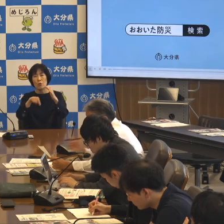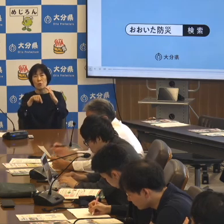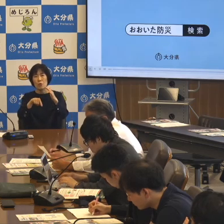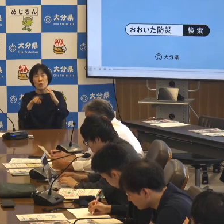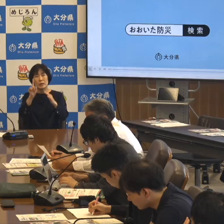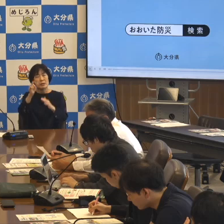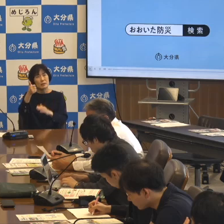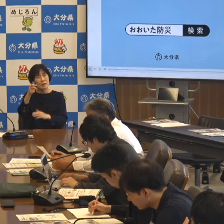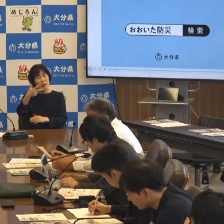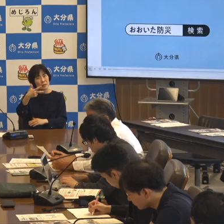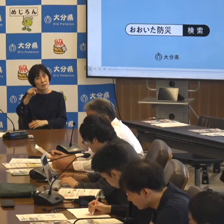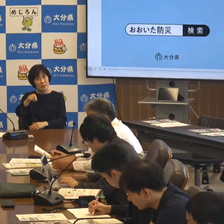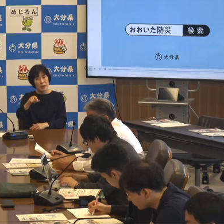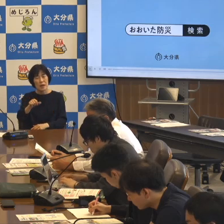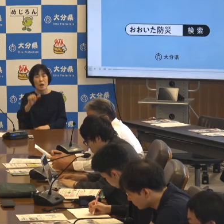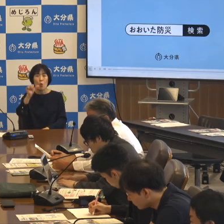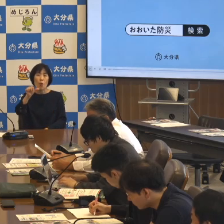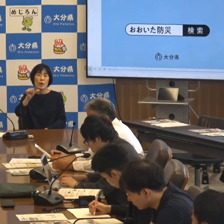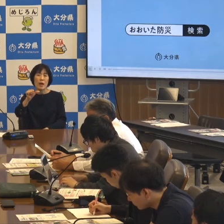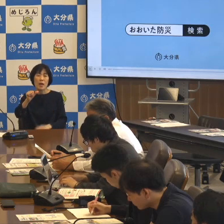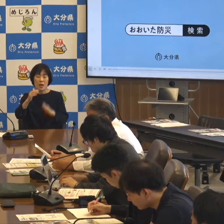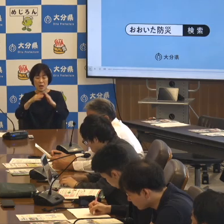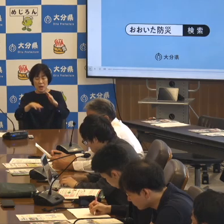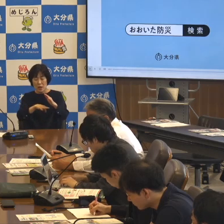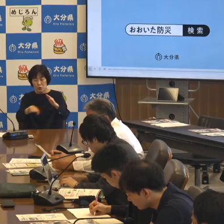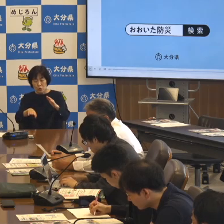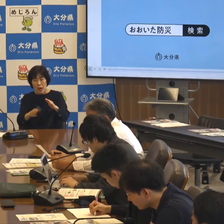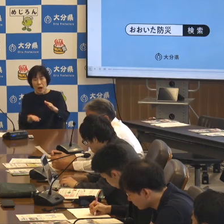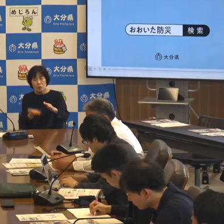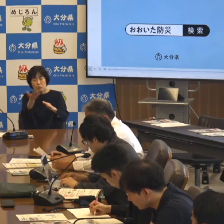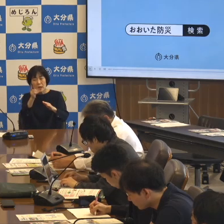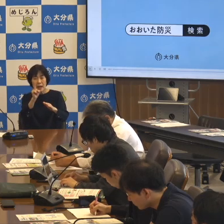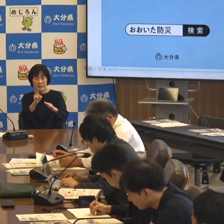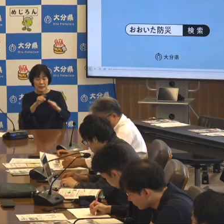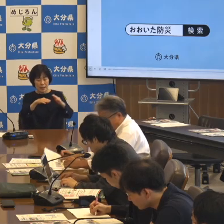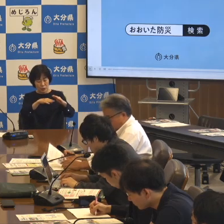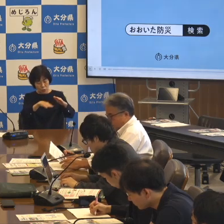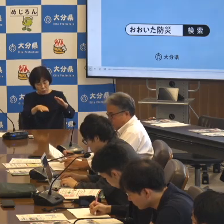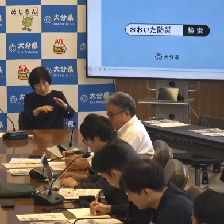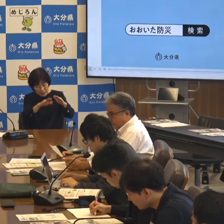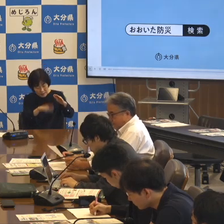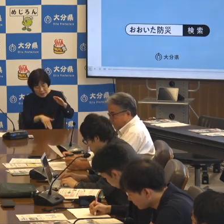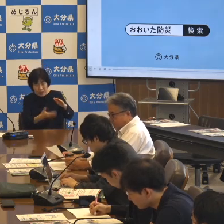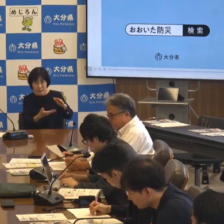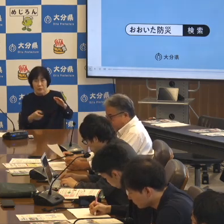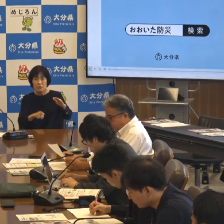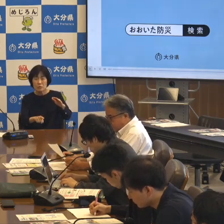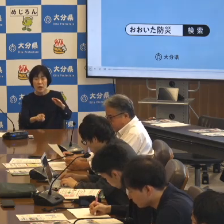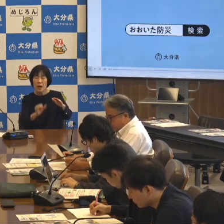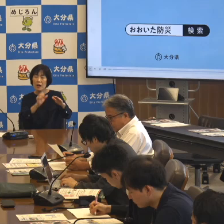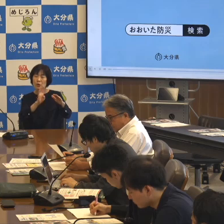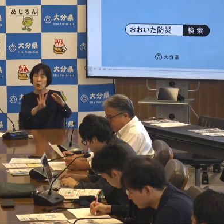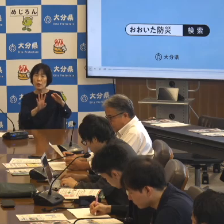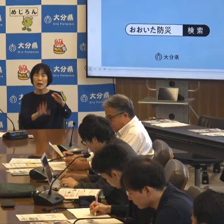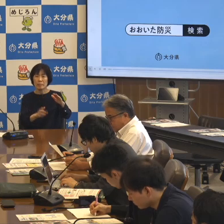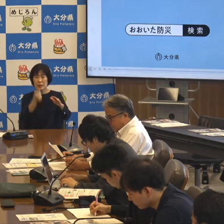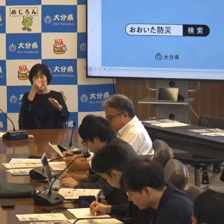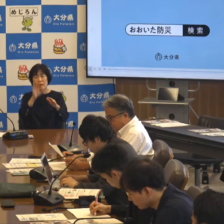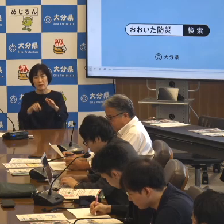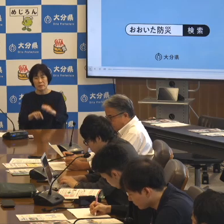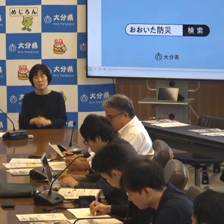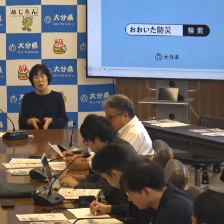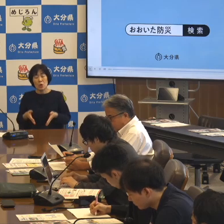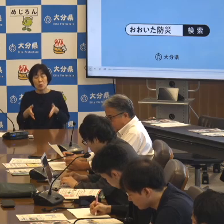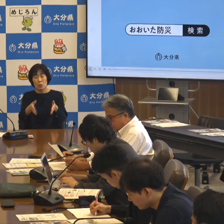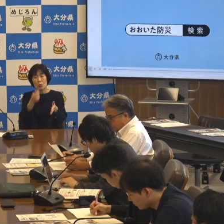市で5件の床上が1件、床下が4件というですね、被害がありました。そして道路の被害状